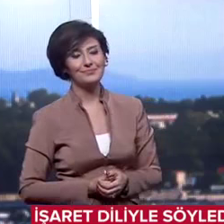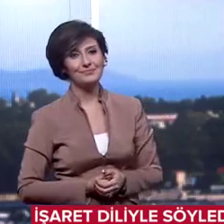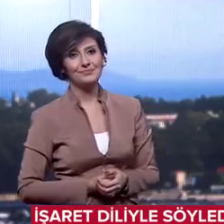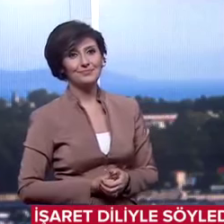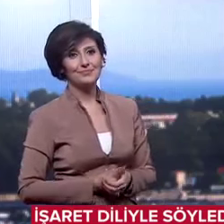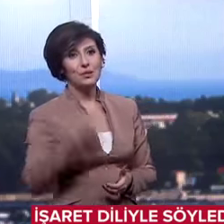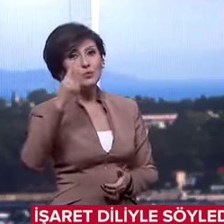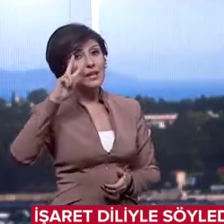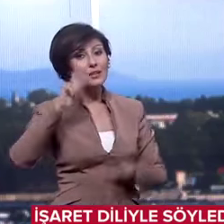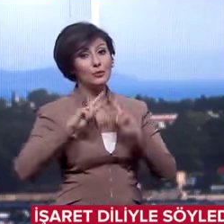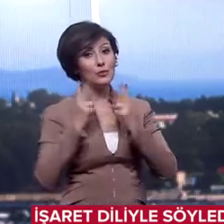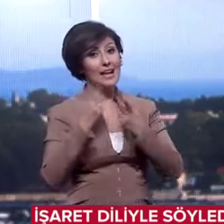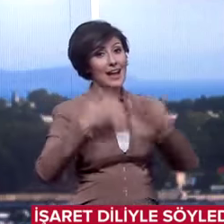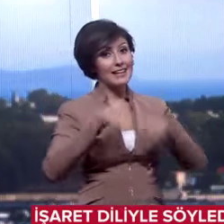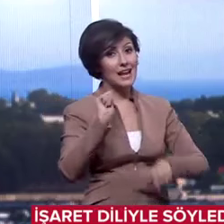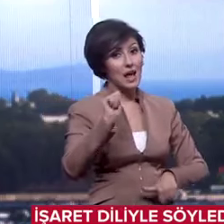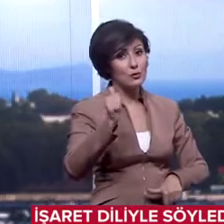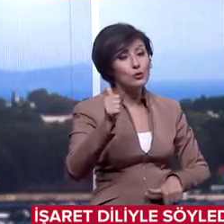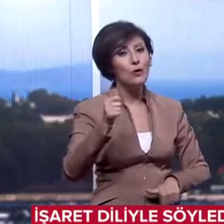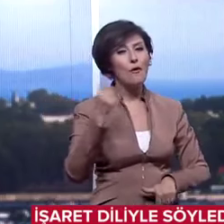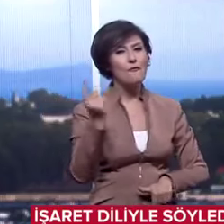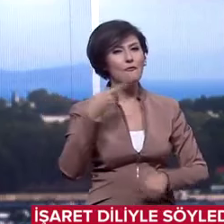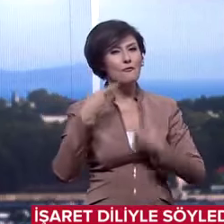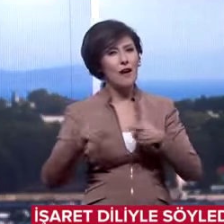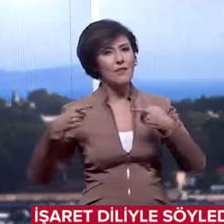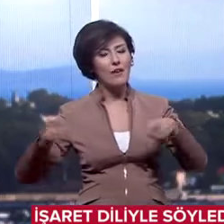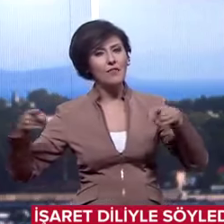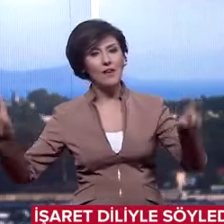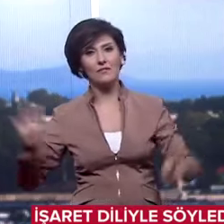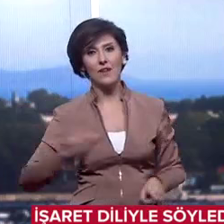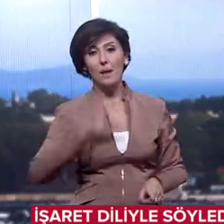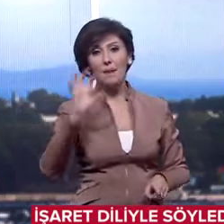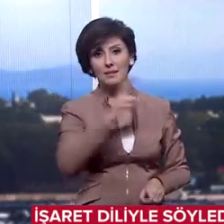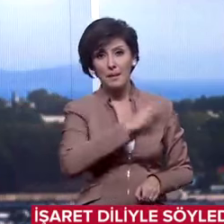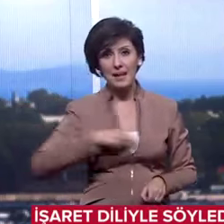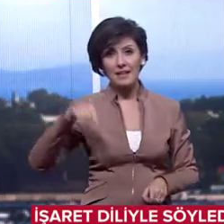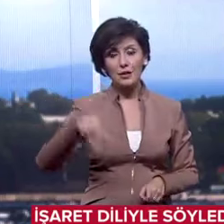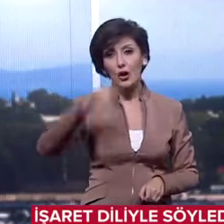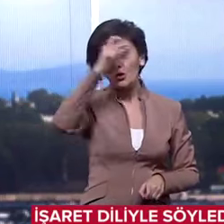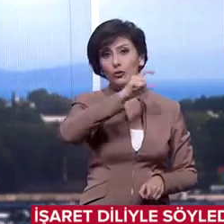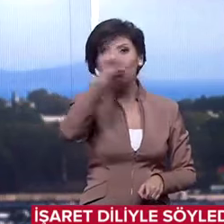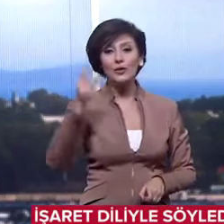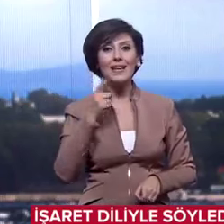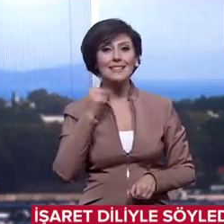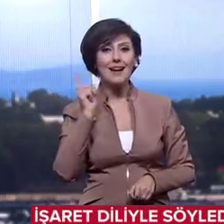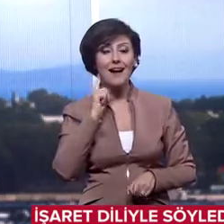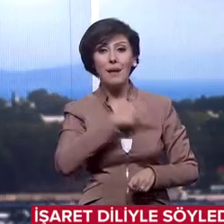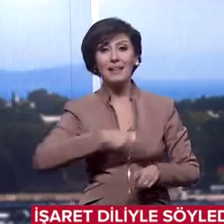3 Aralık Dünya Engelliler Günü farklı etkinliklere sahne oluyor. Maltepe Belediyesi ve Türkiye Sağırlar Milli Federasyonu anlamlı bir